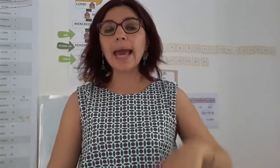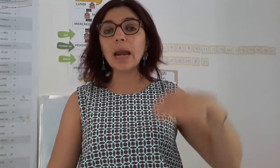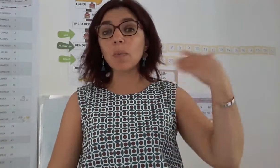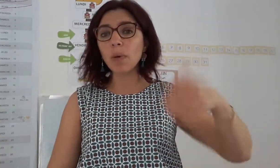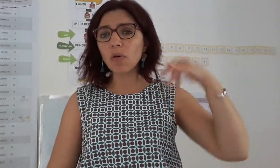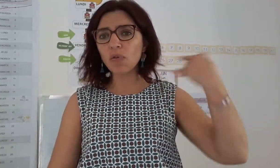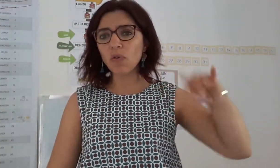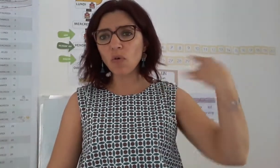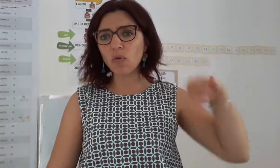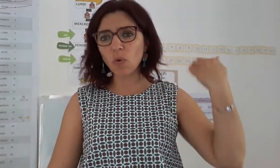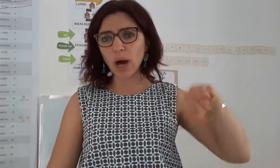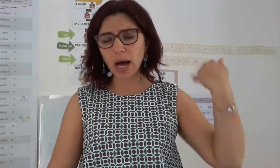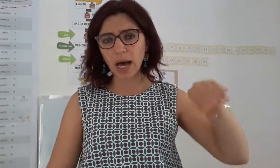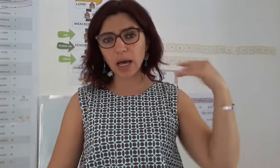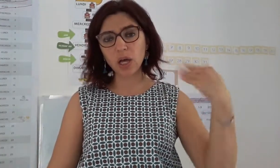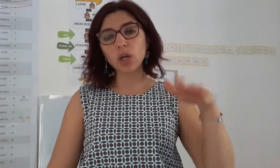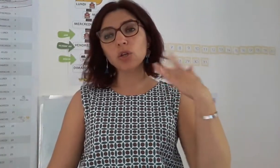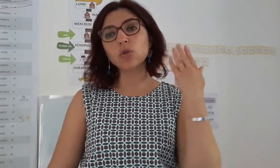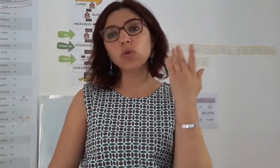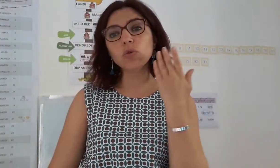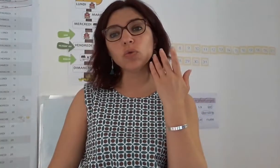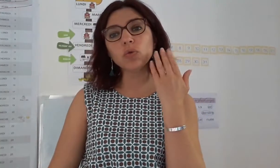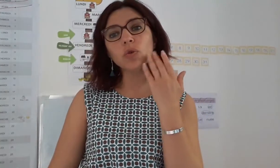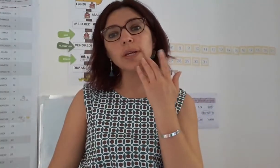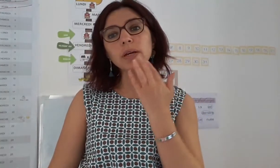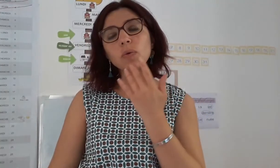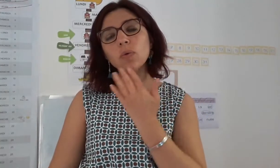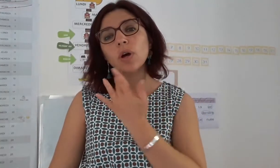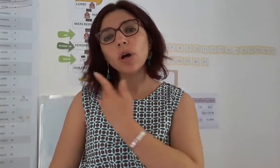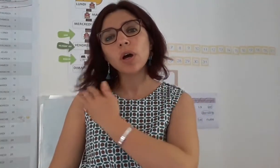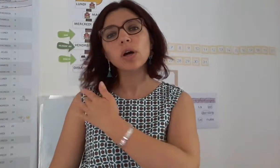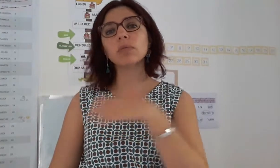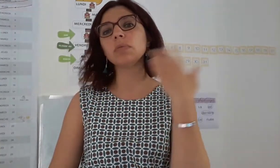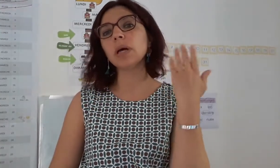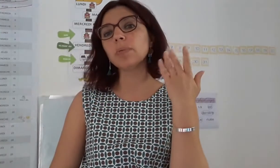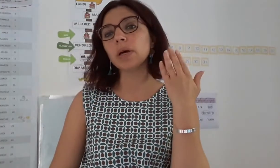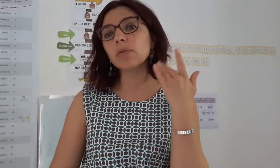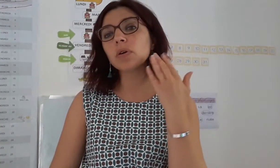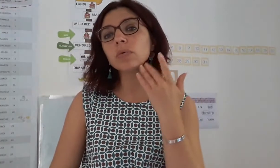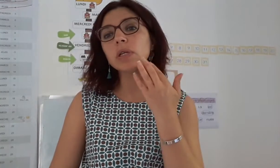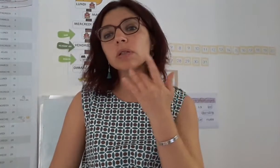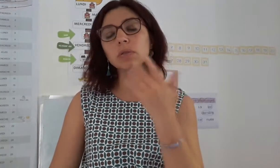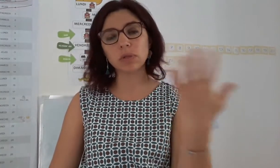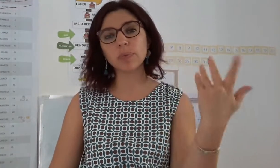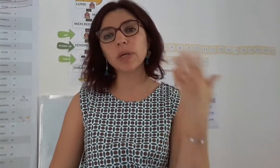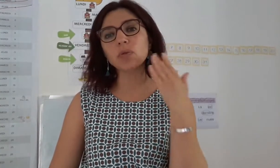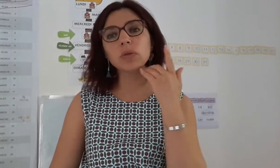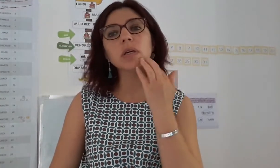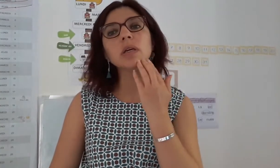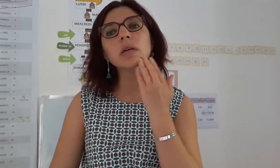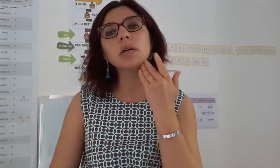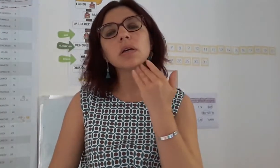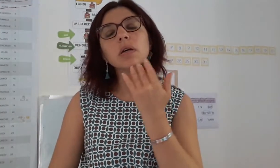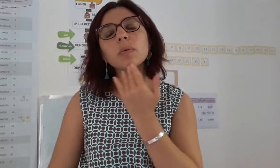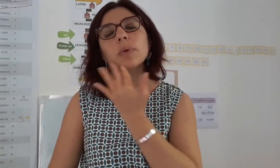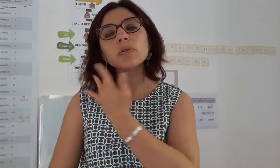Elles m'en font voir de toutes les couleurs. La main fait comme si ça pianotait et pas en